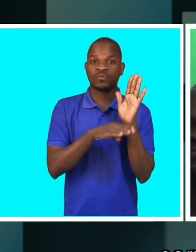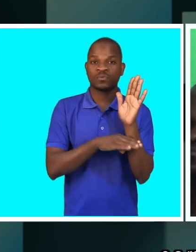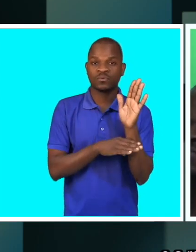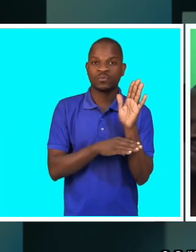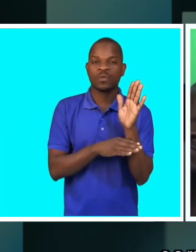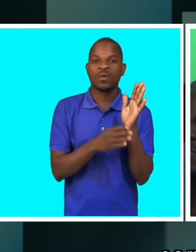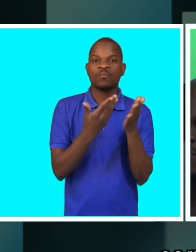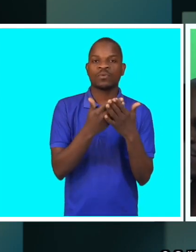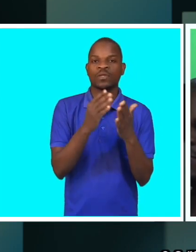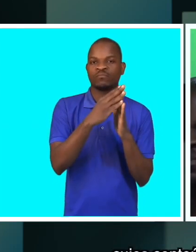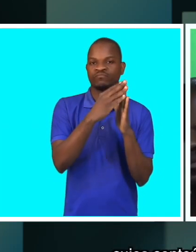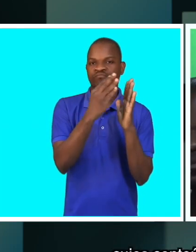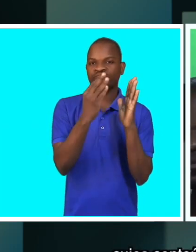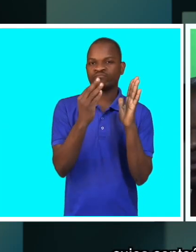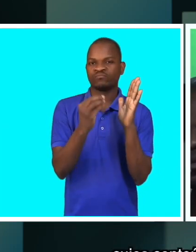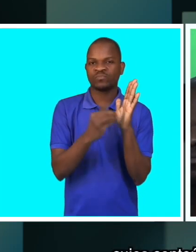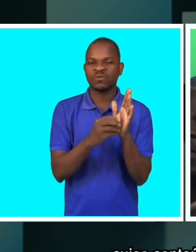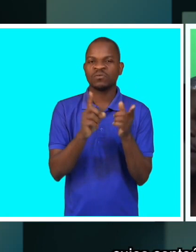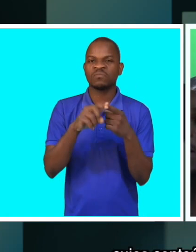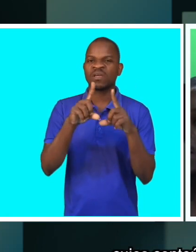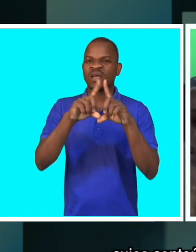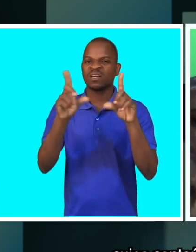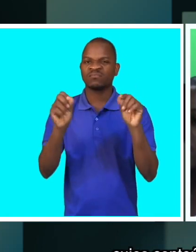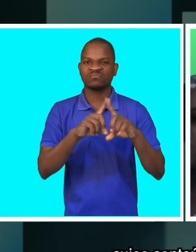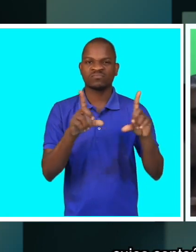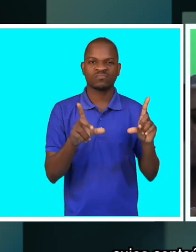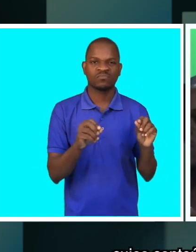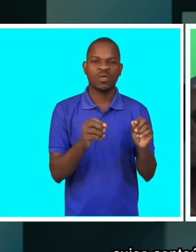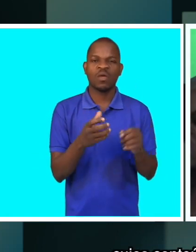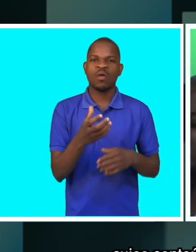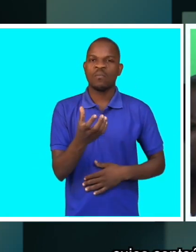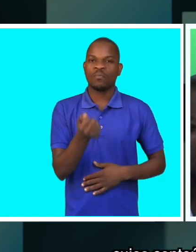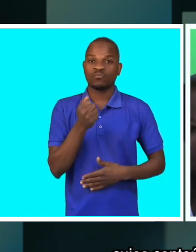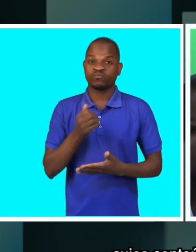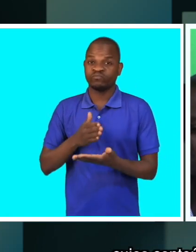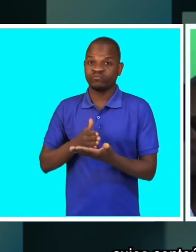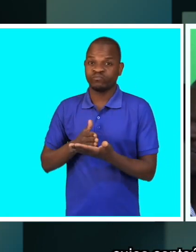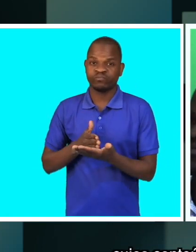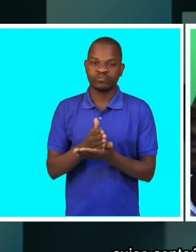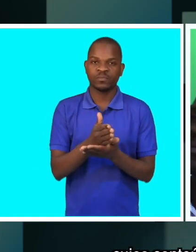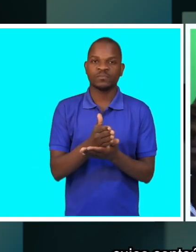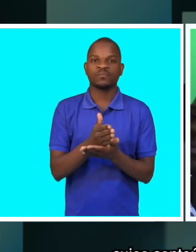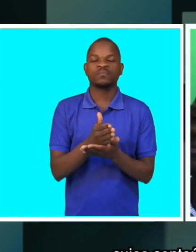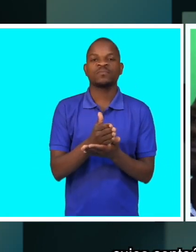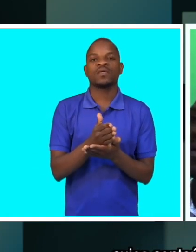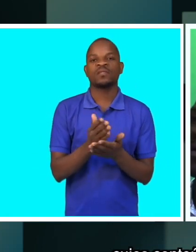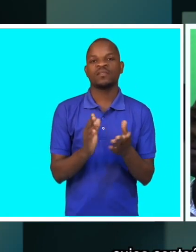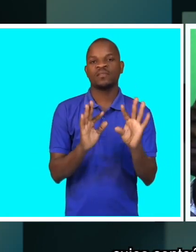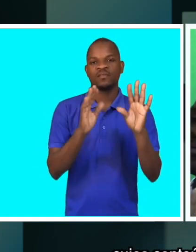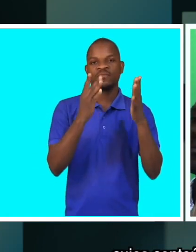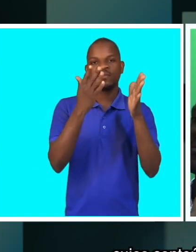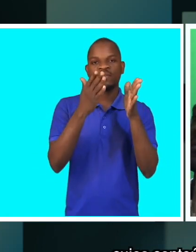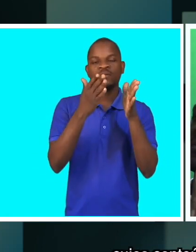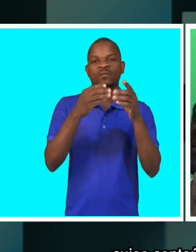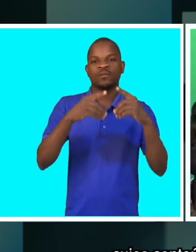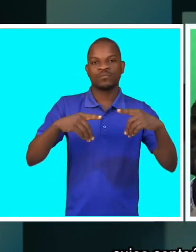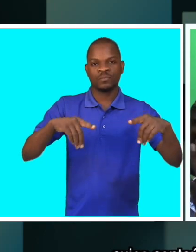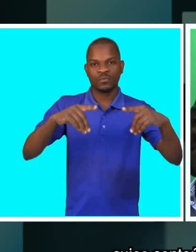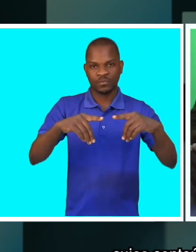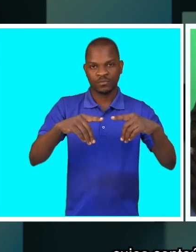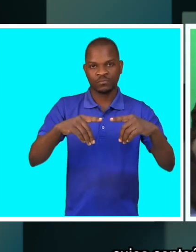realizar os programas cujos conteúdos possam ir diretamente ter um impacto na vida